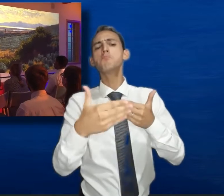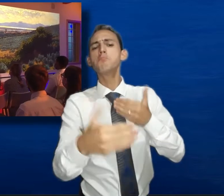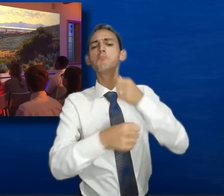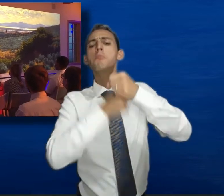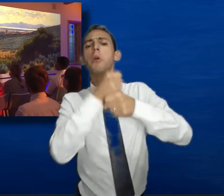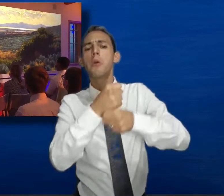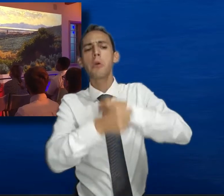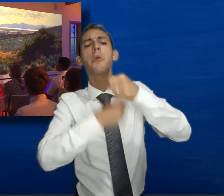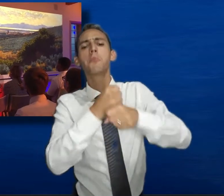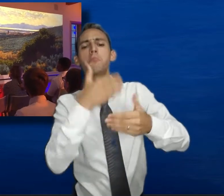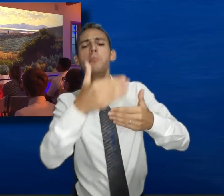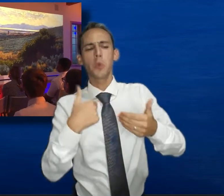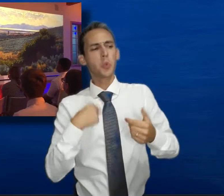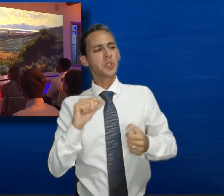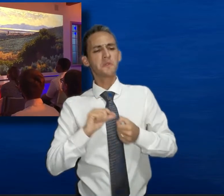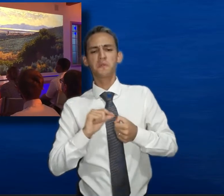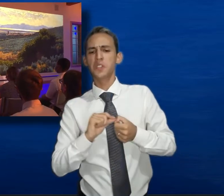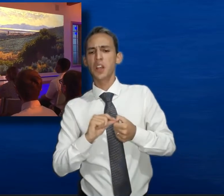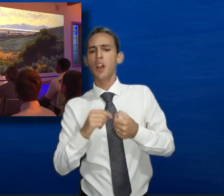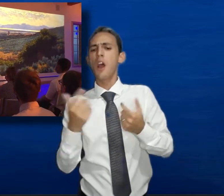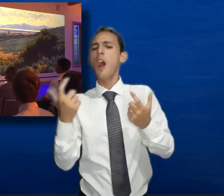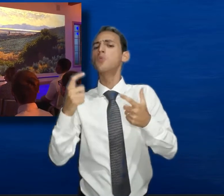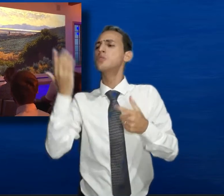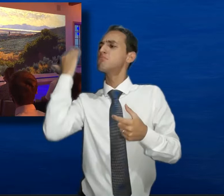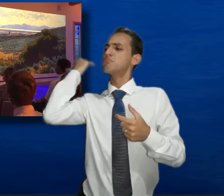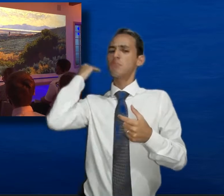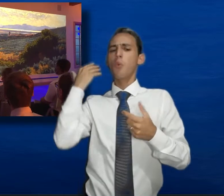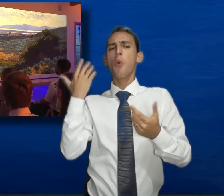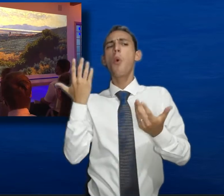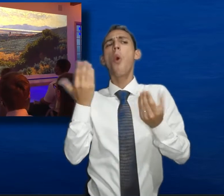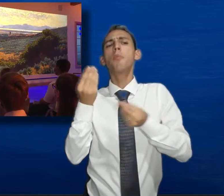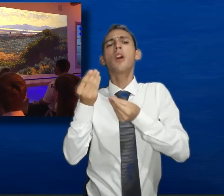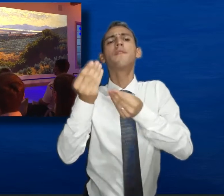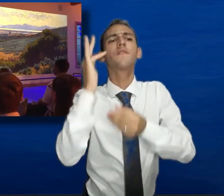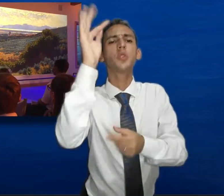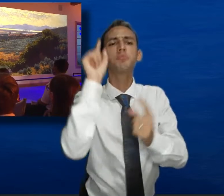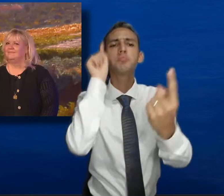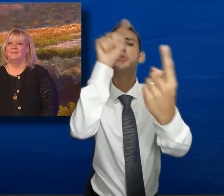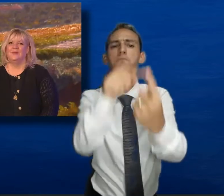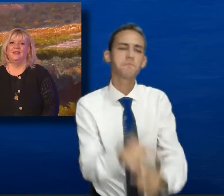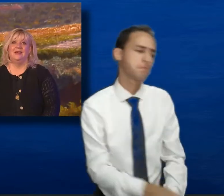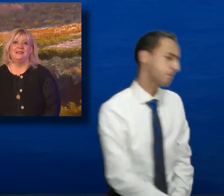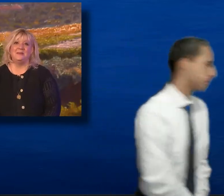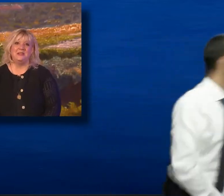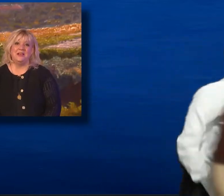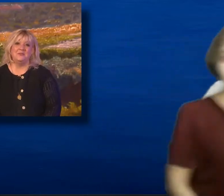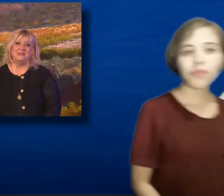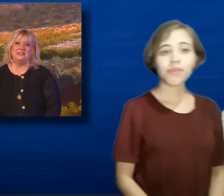eu vejo agora para mim nos próximos anos? Onde eu estive e para onde vou?